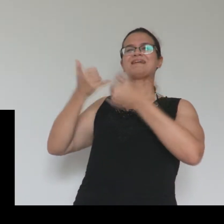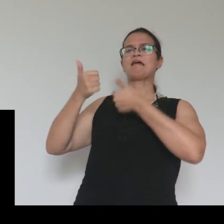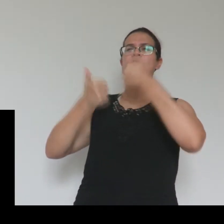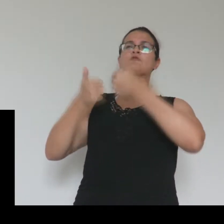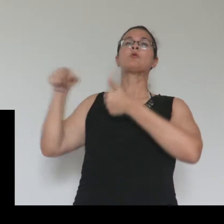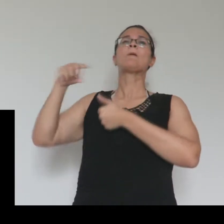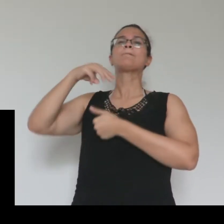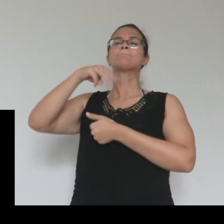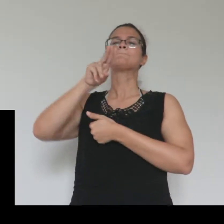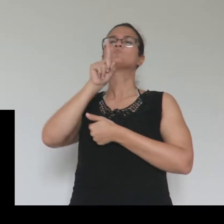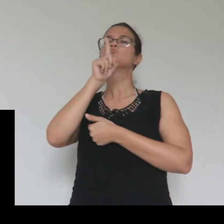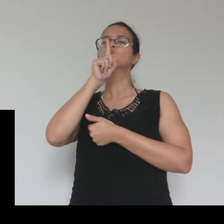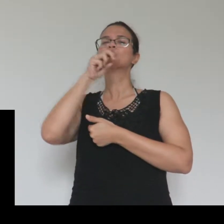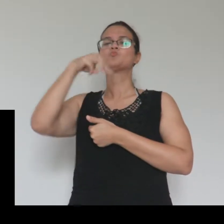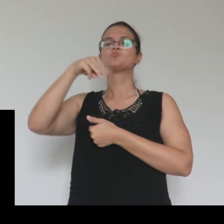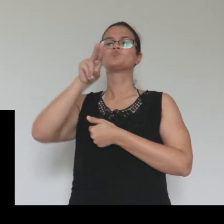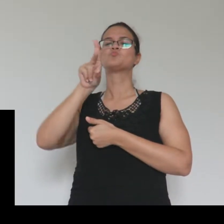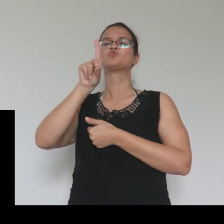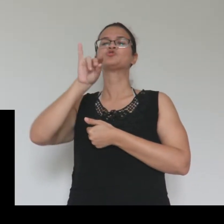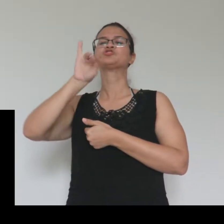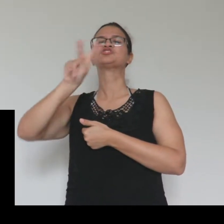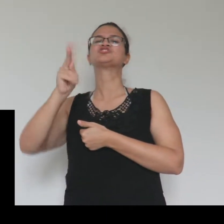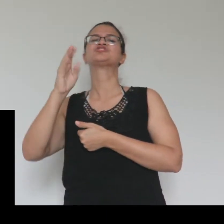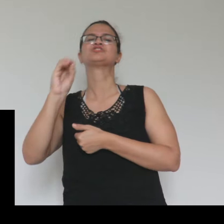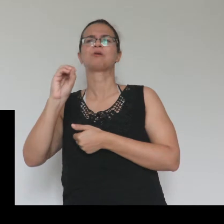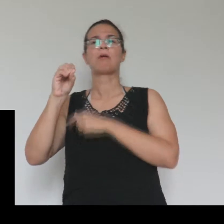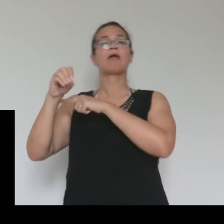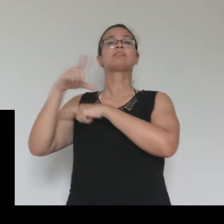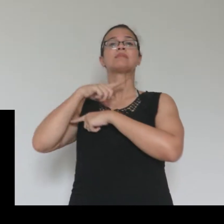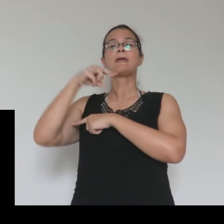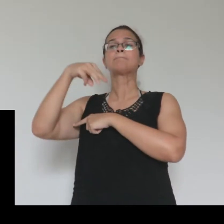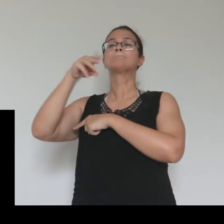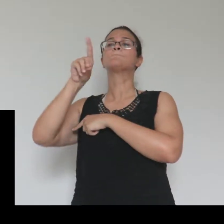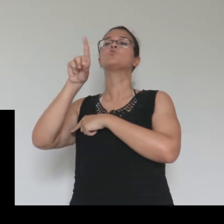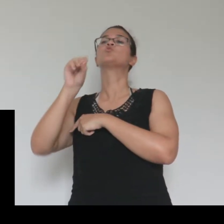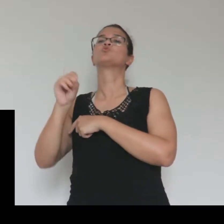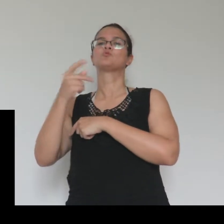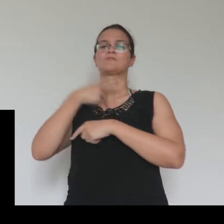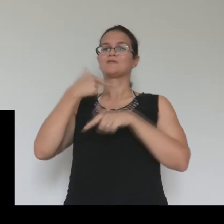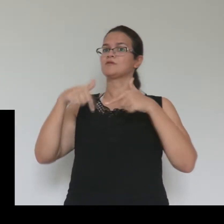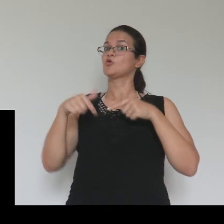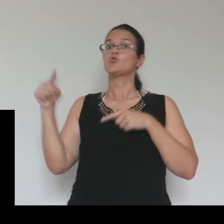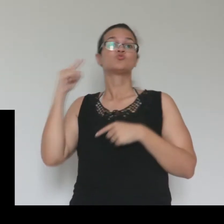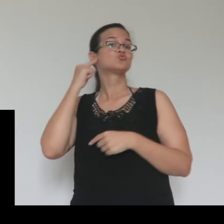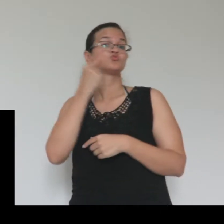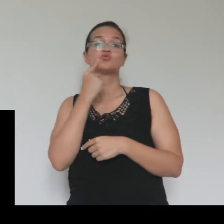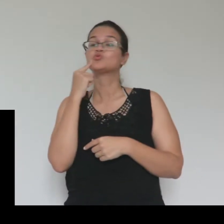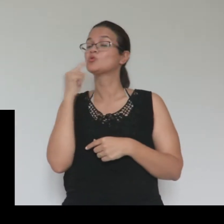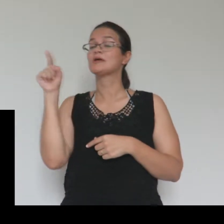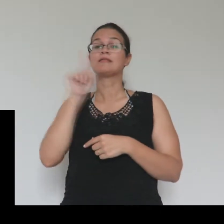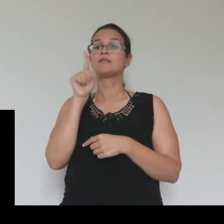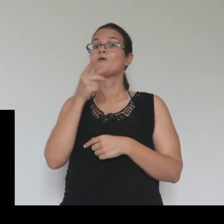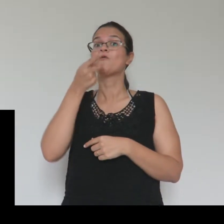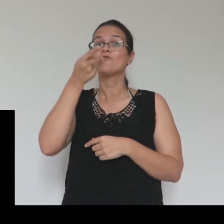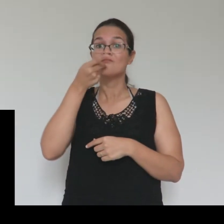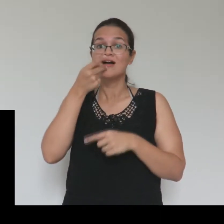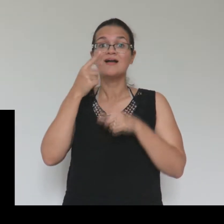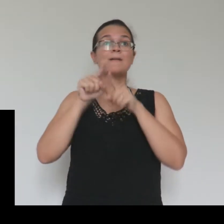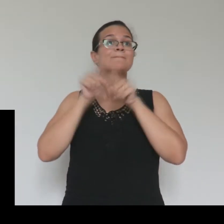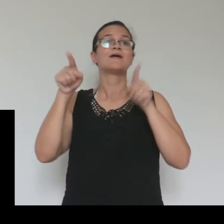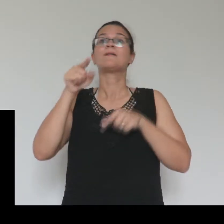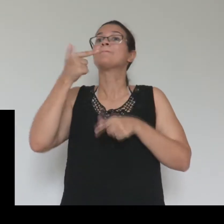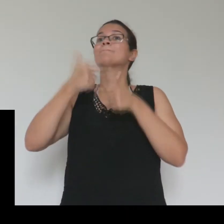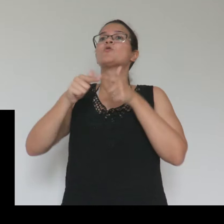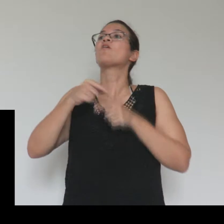mudinho, tem um mudo lá no meu trabalho, então não é mudo. O surdo ele não fala, mas não é porque ele tem problema nas cordas